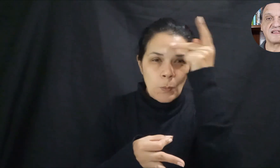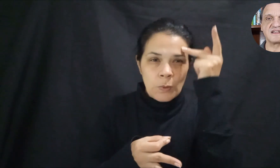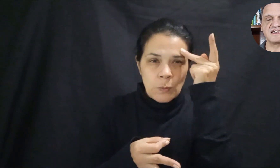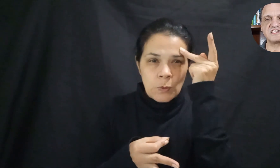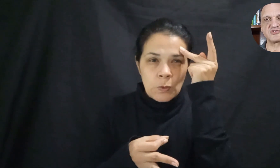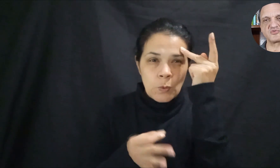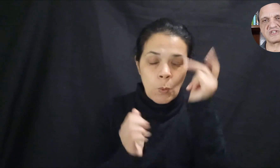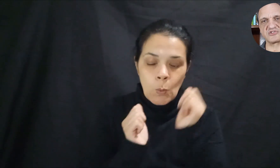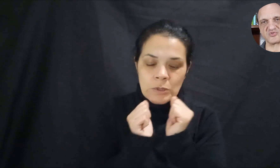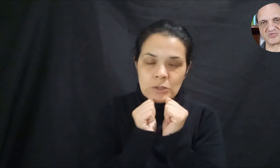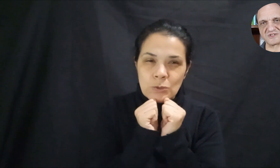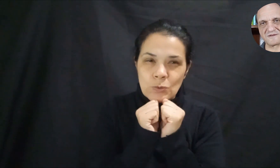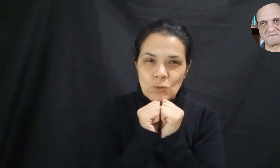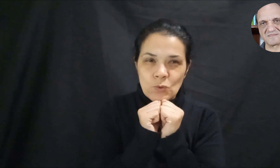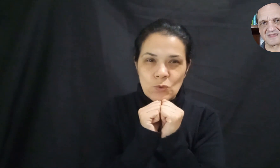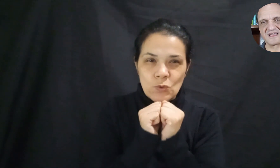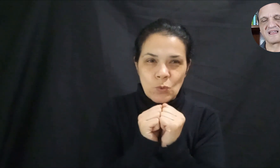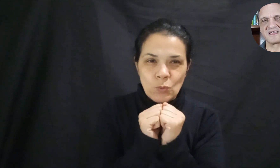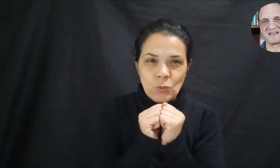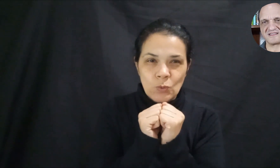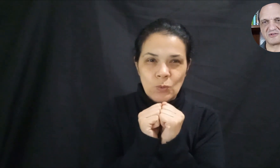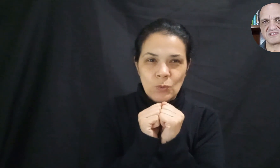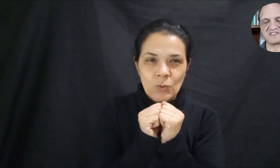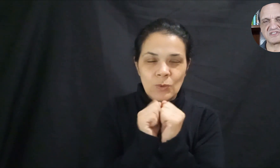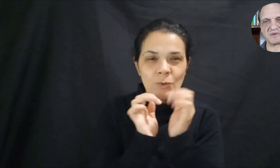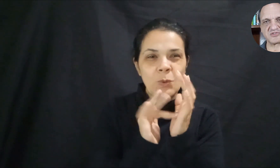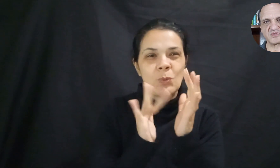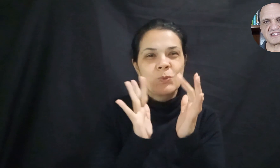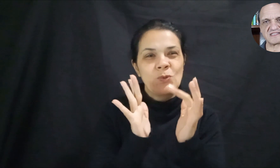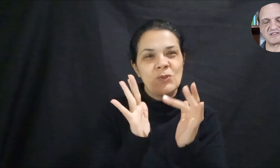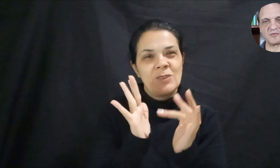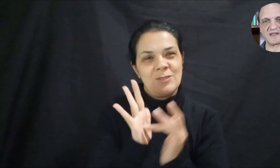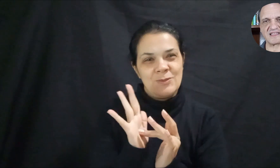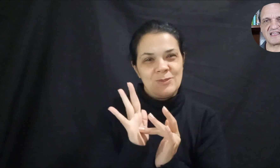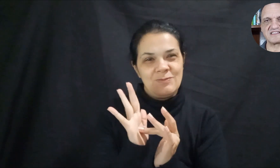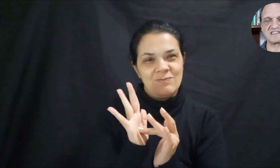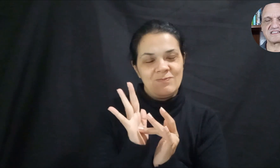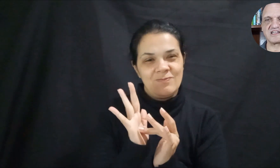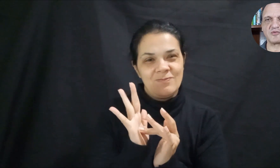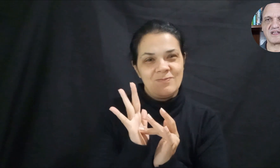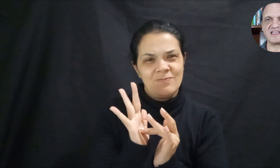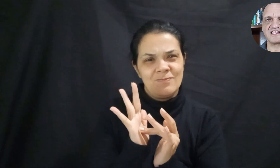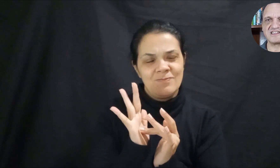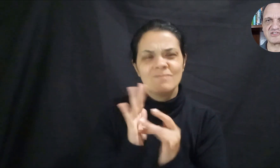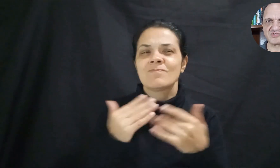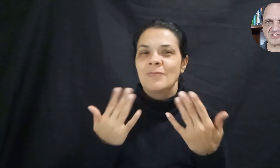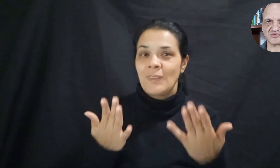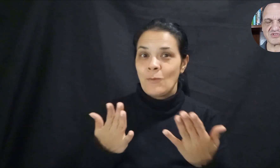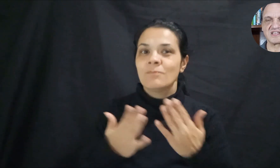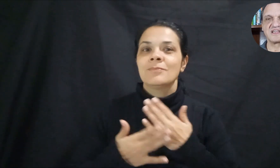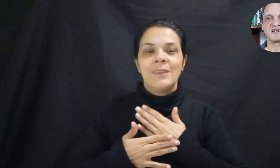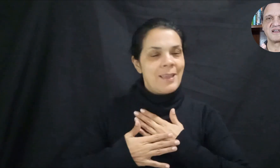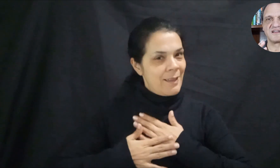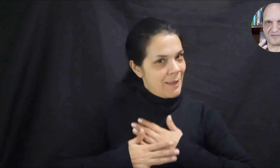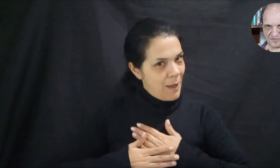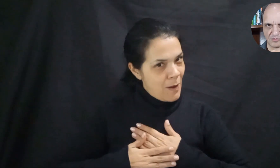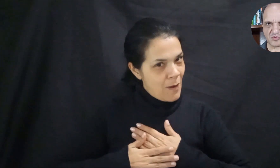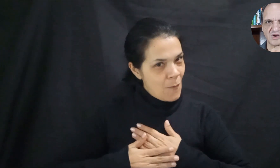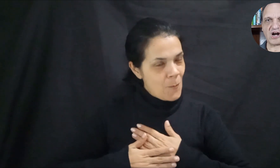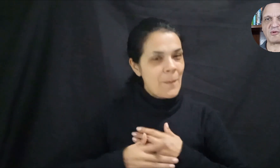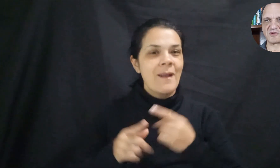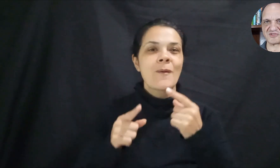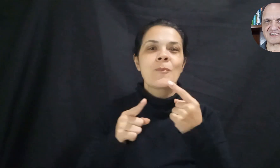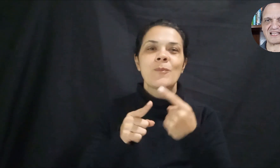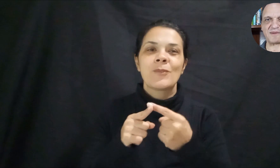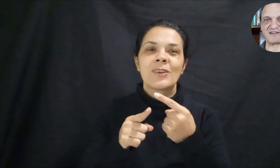em Cristo Jesus. Não existe mais condenação para aqueles que estão em Cristo Jesus. Vamos